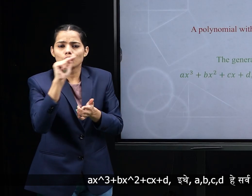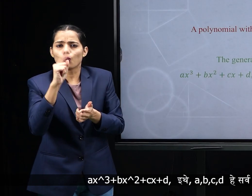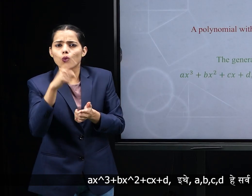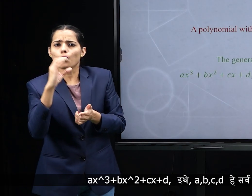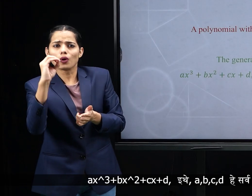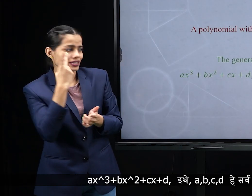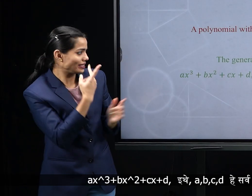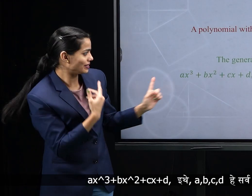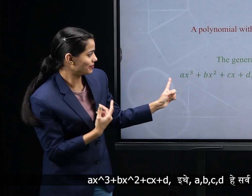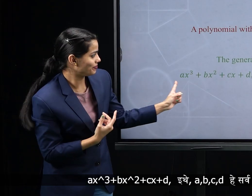to 0.